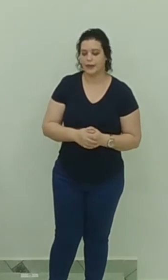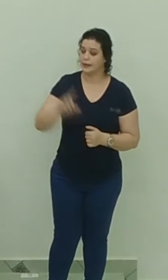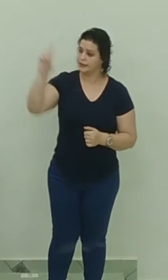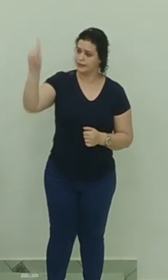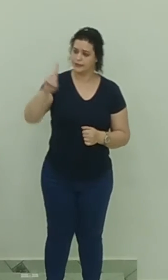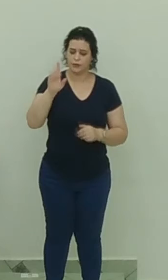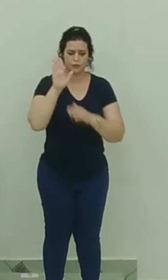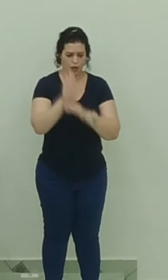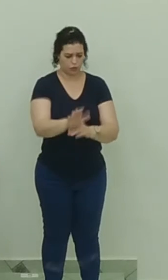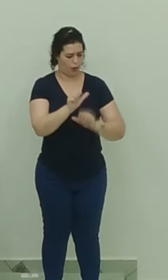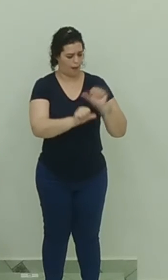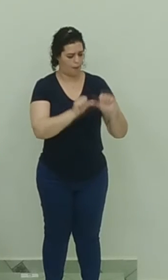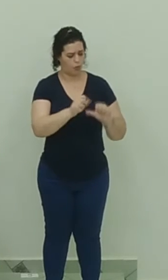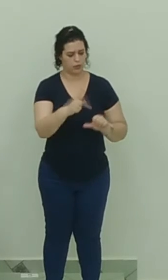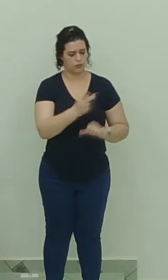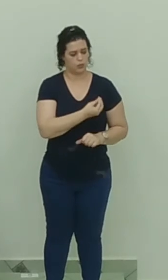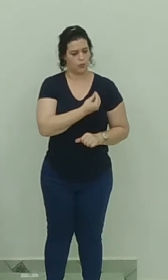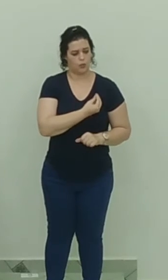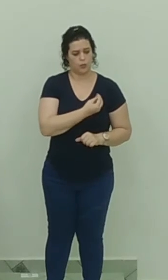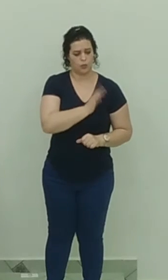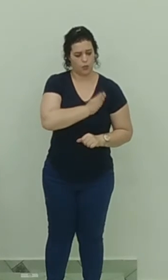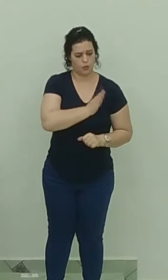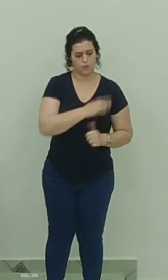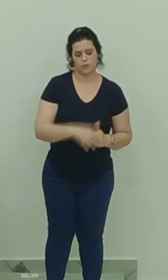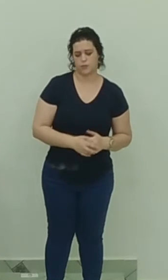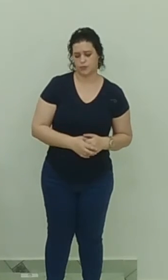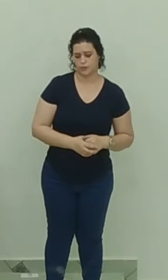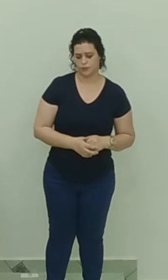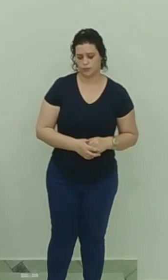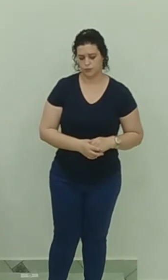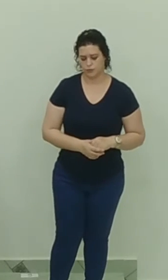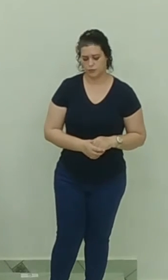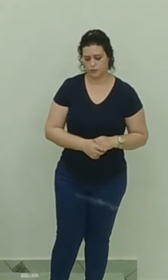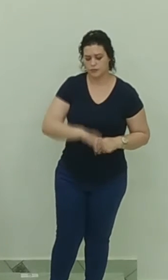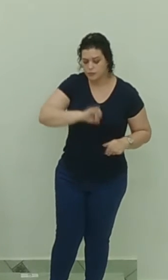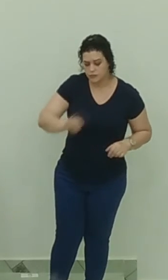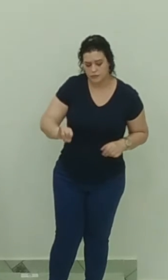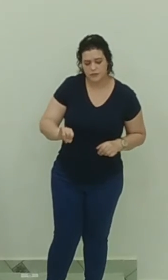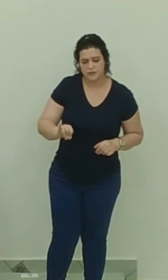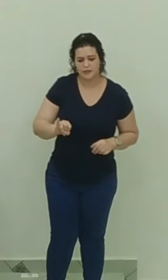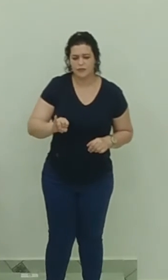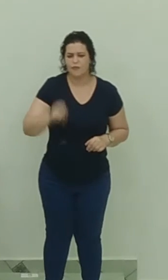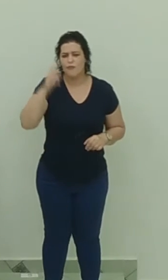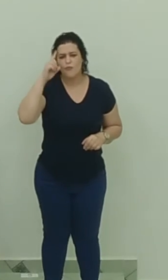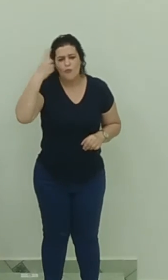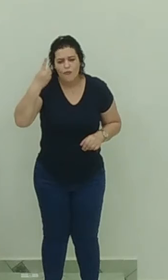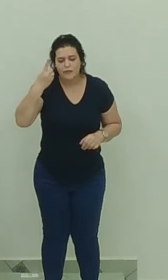agora eu quero. Mas se você não se decidir mesmo, Deus decide você fora do reino.